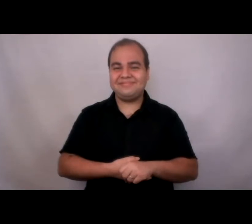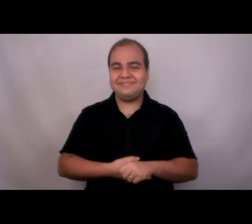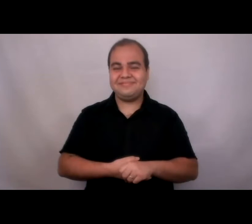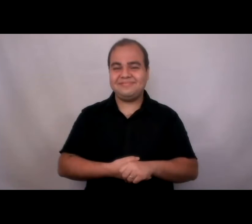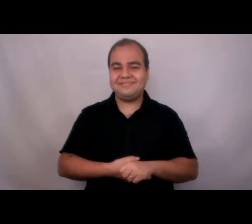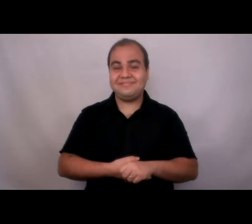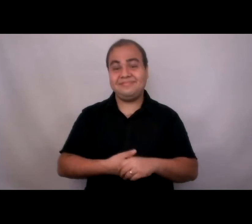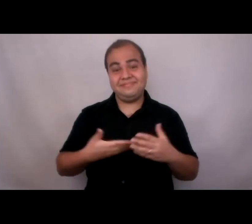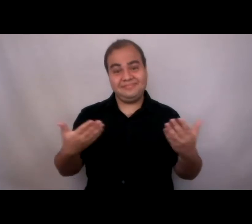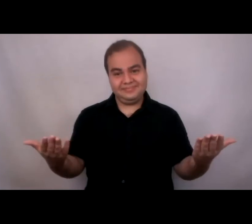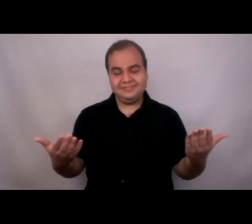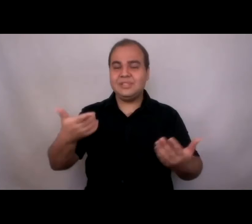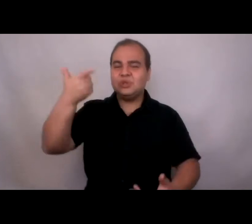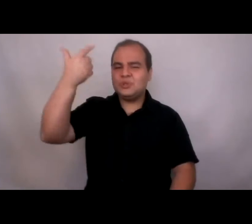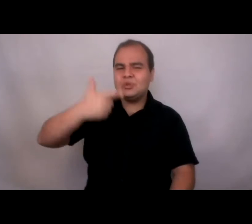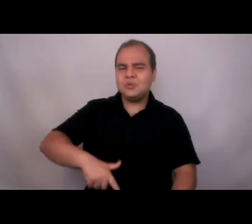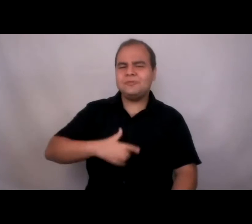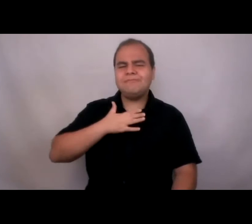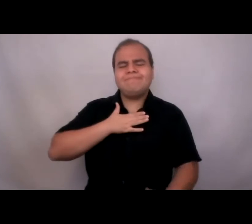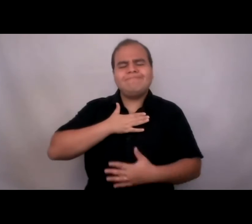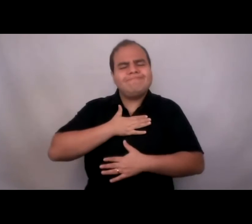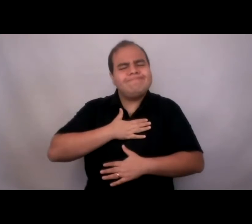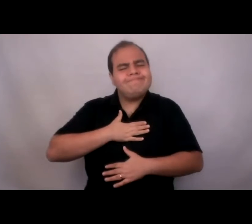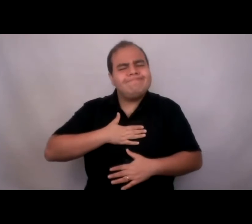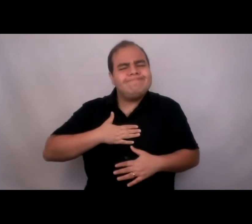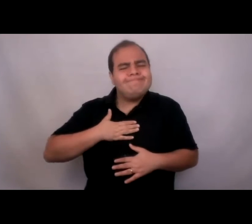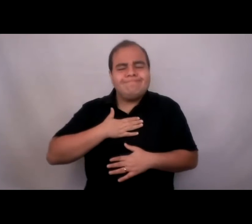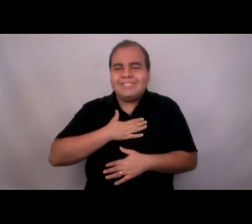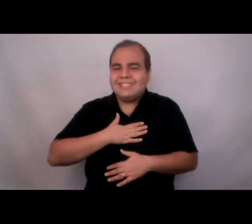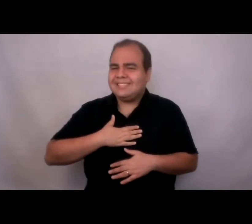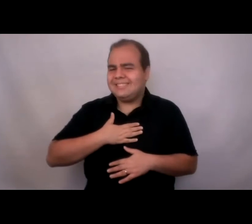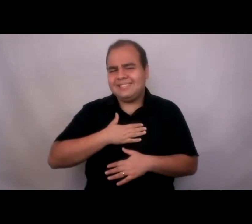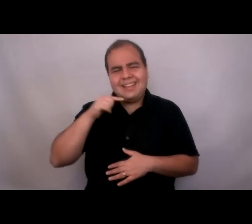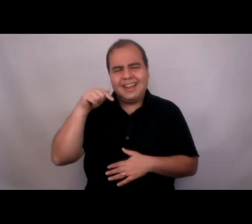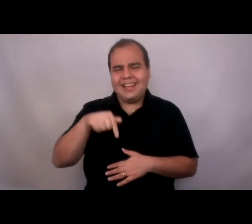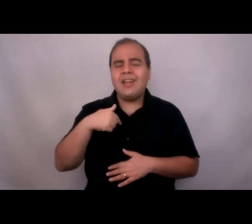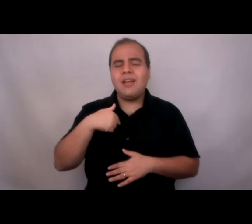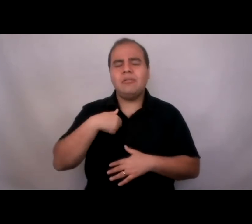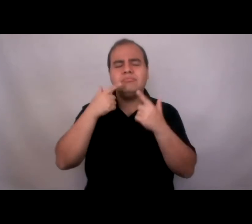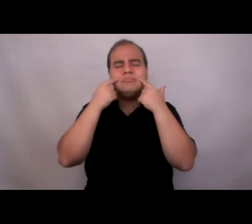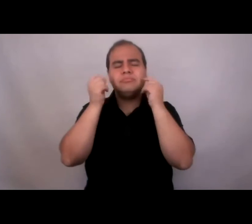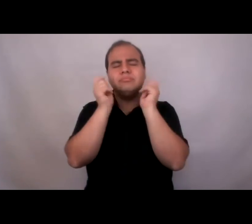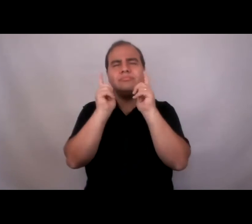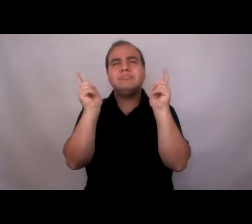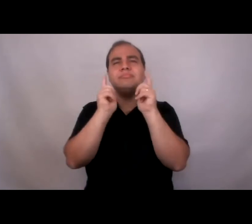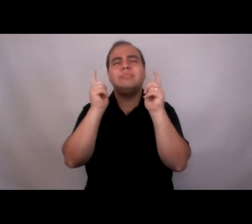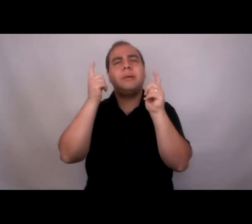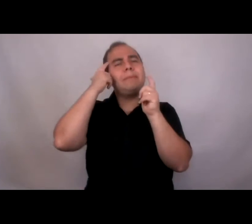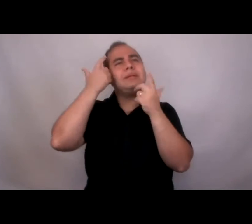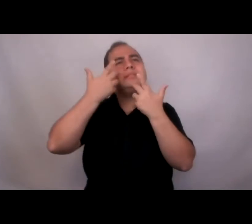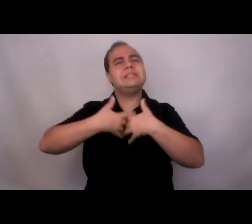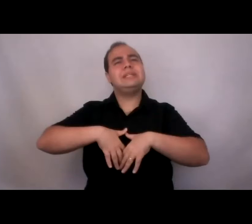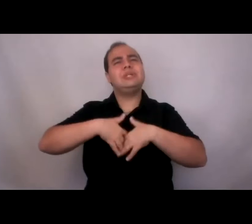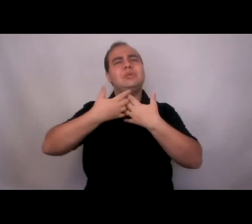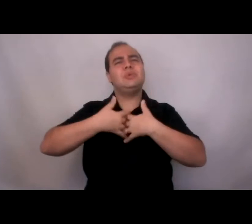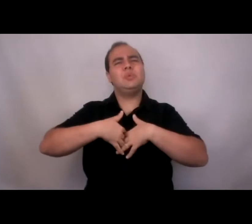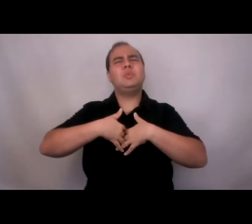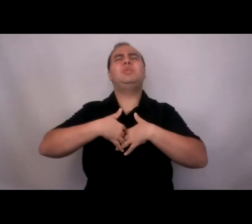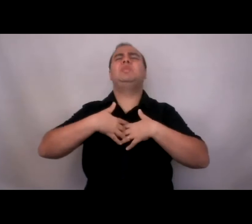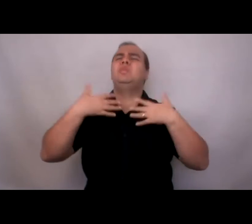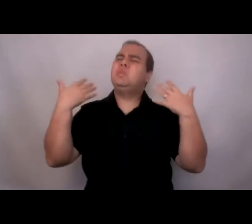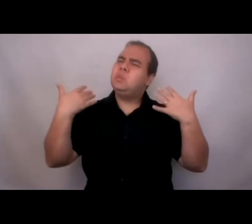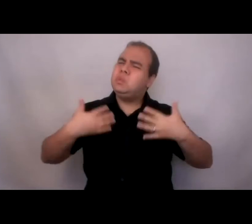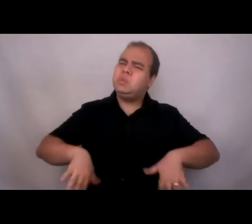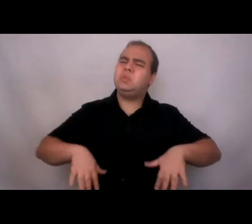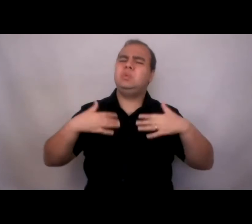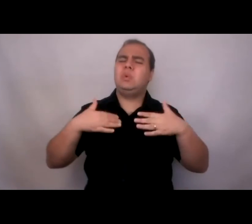Bom, de novo, um prazer enorme estar aqui. Eu acordei pensando um bocado, assim, que jornada